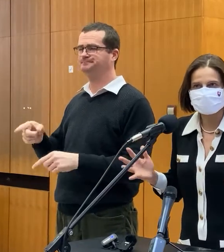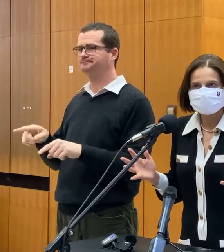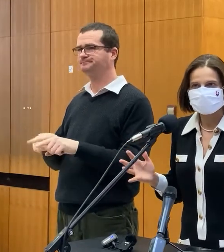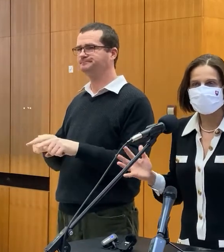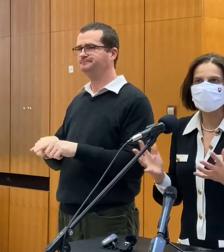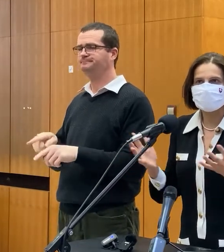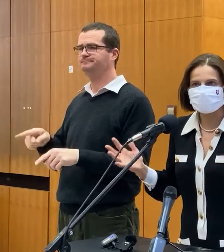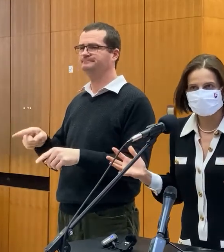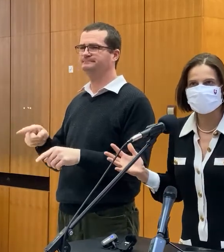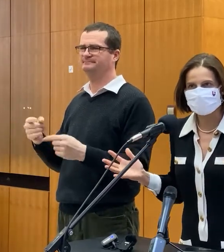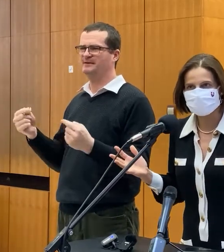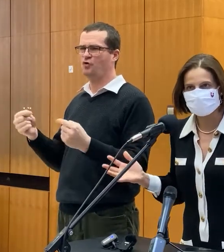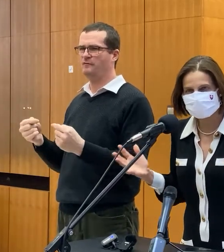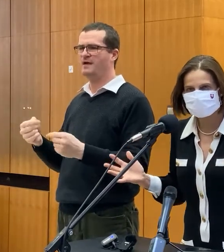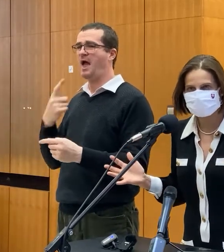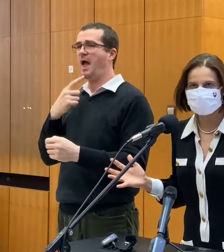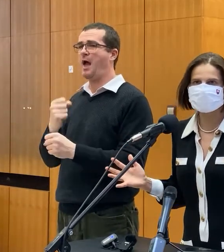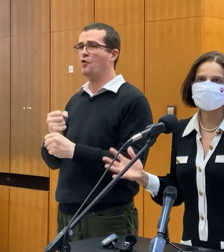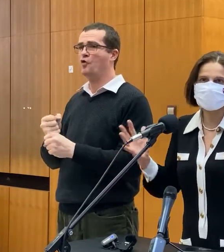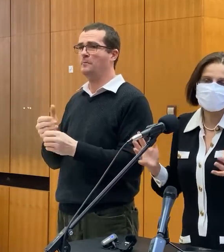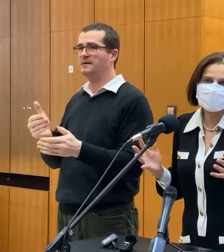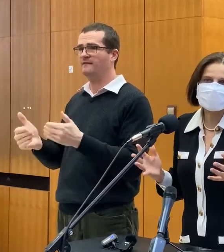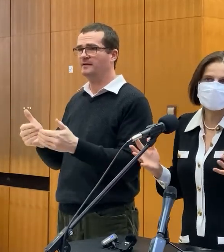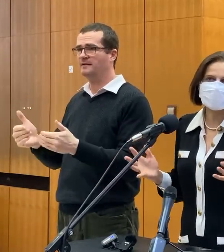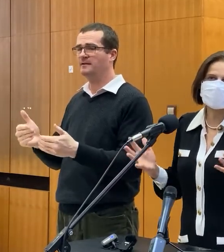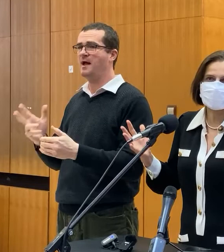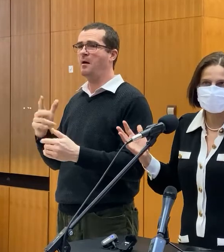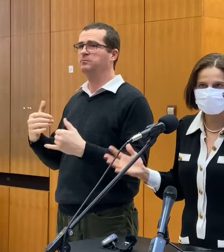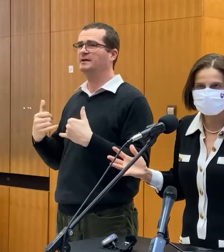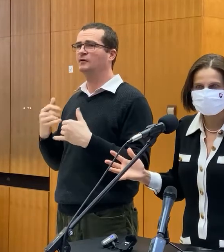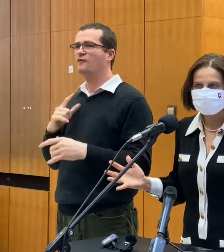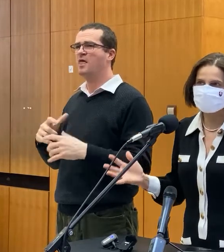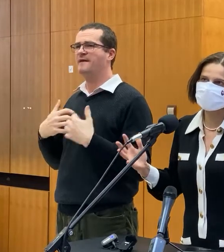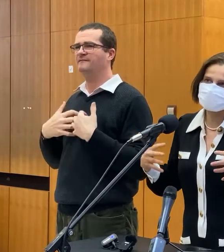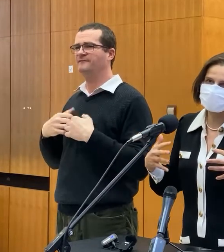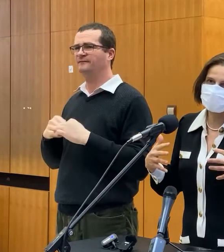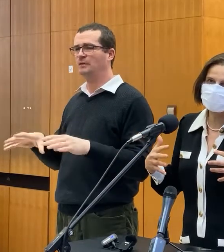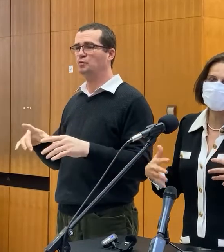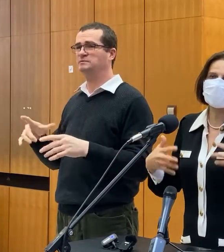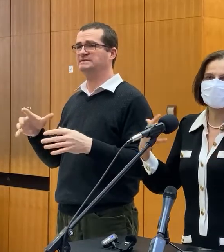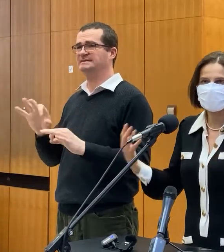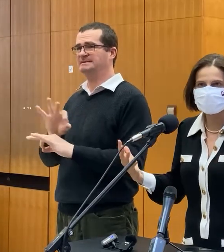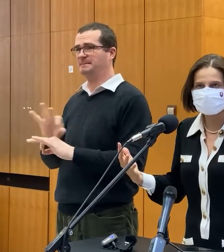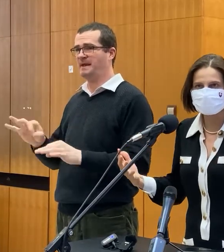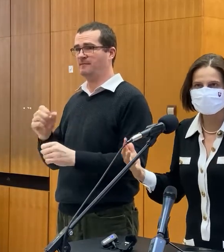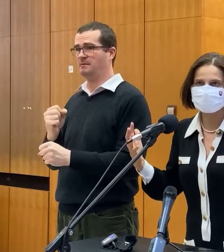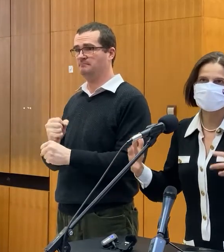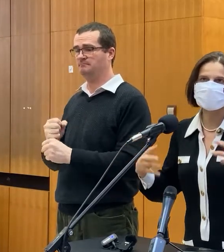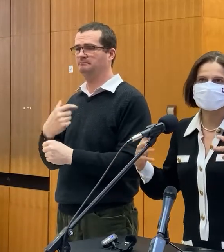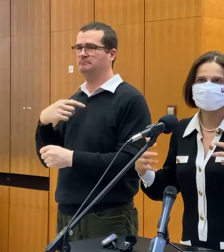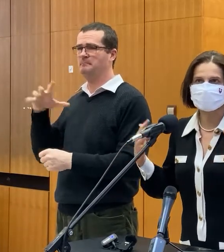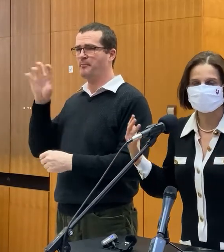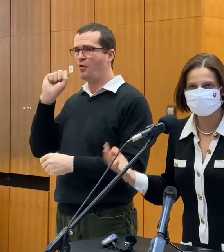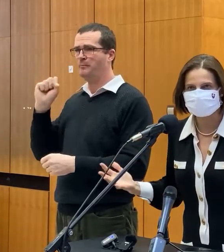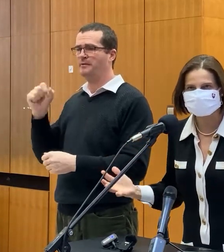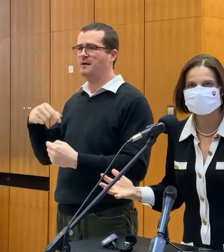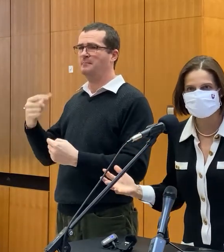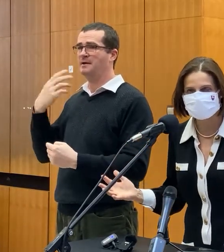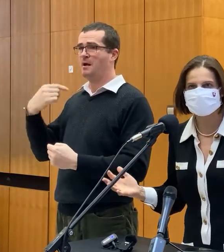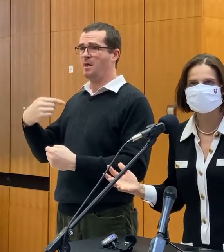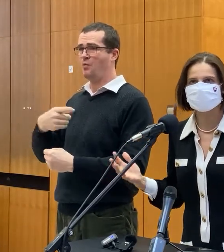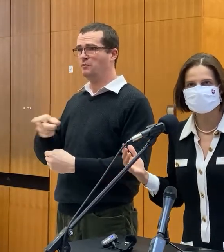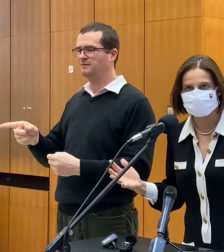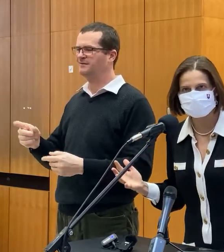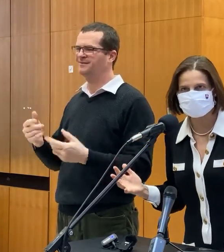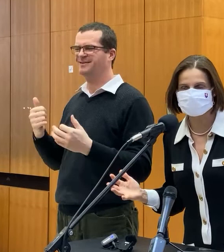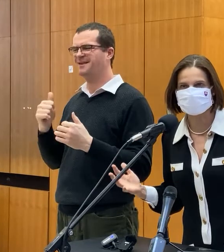to je konflikt, ako to urobiť, aby ste to virologicky dobre zvládli a súčasne, aby to bolo zrozumiteľné a predvídateľné pre ľudí. A nie